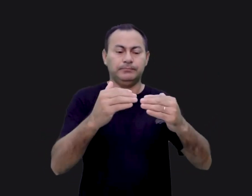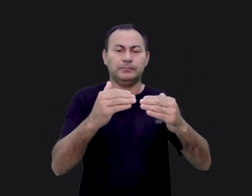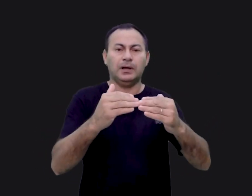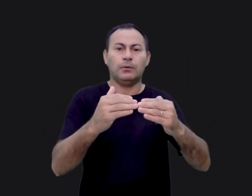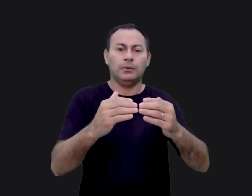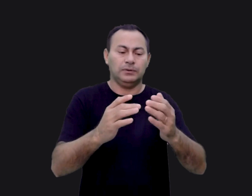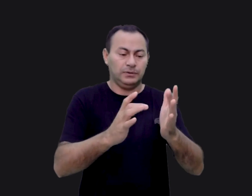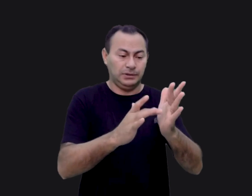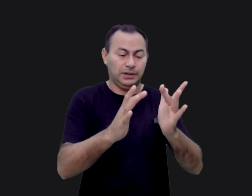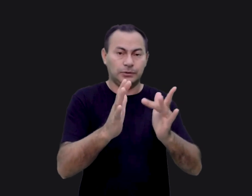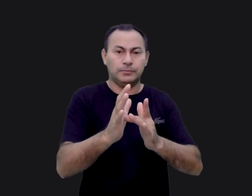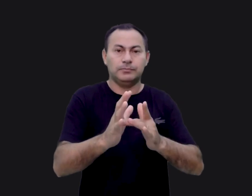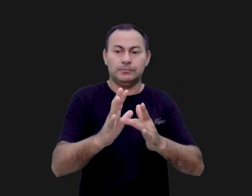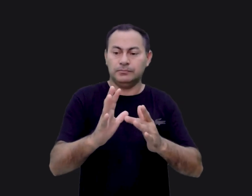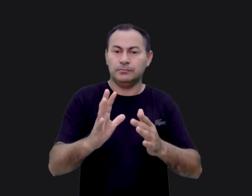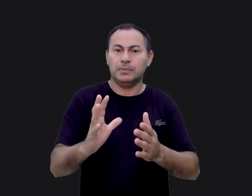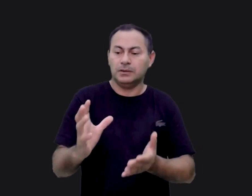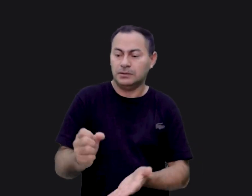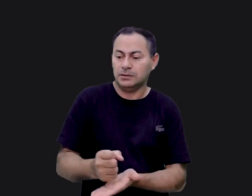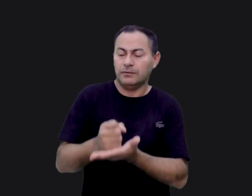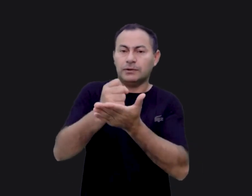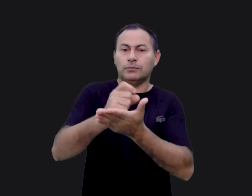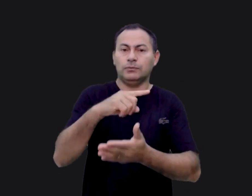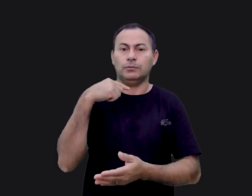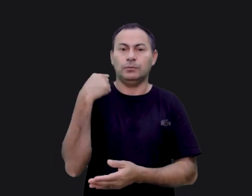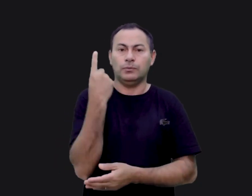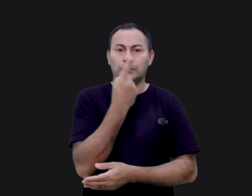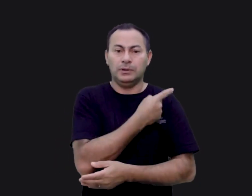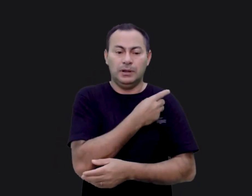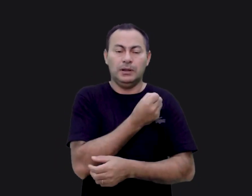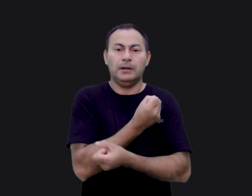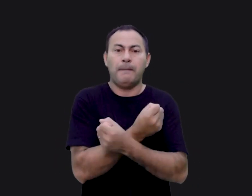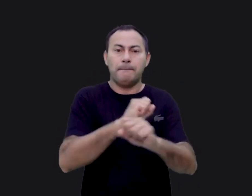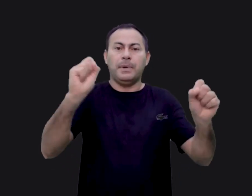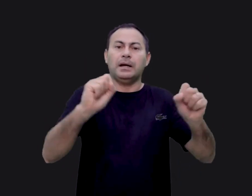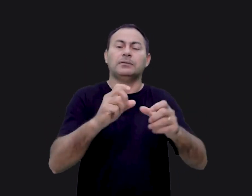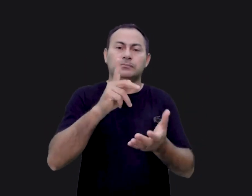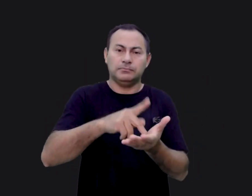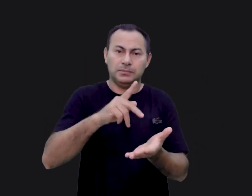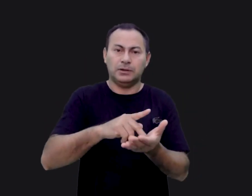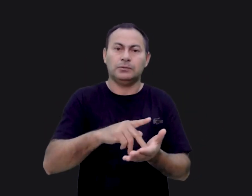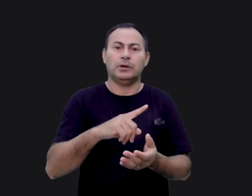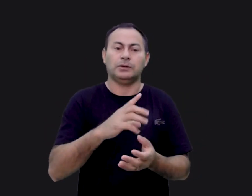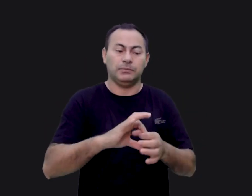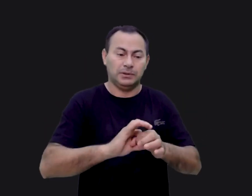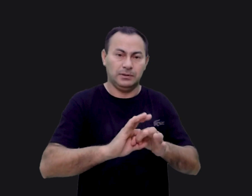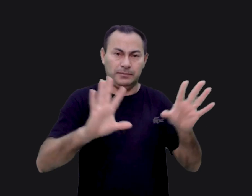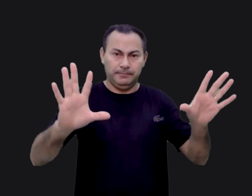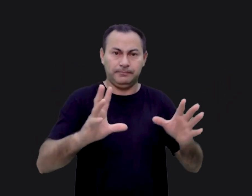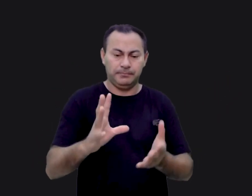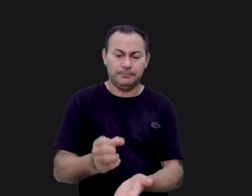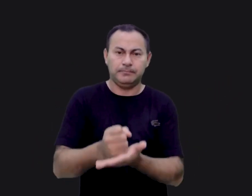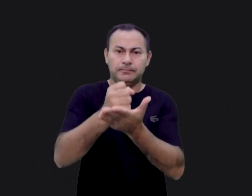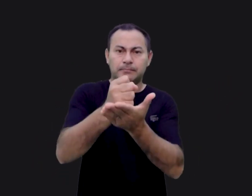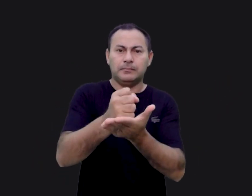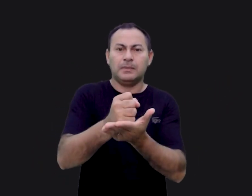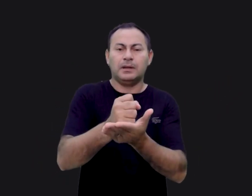De acordo com Jesus, quando a salvação nos liberta, somos realmente livres. Essa salvação